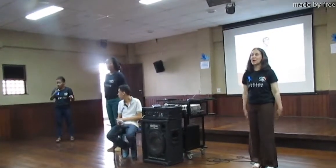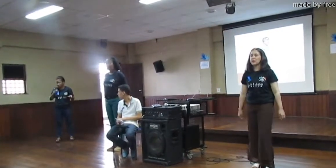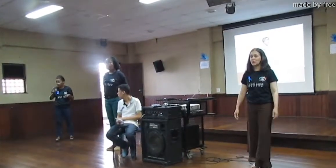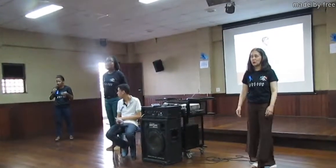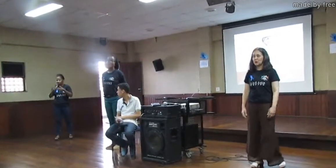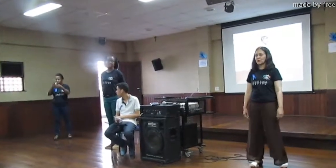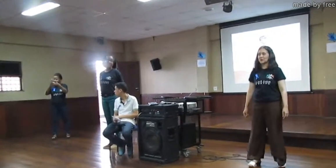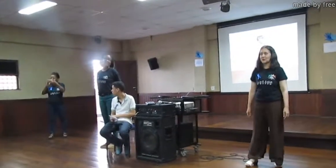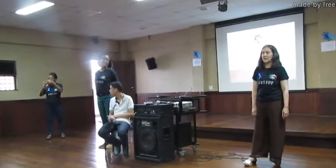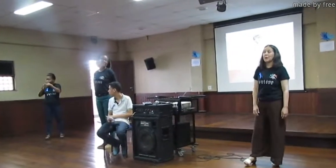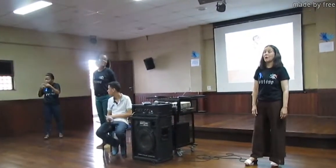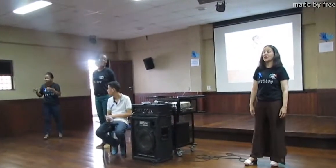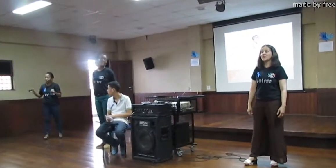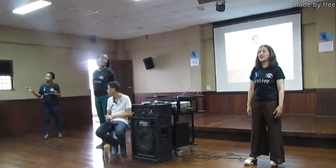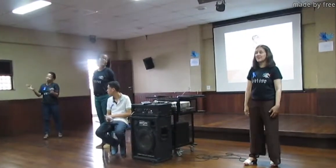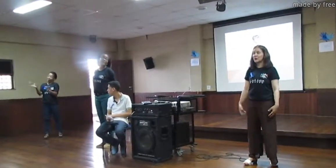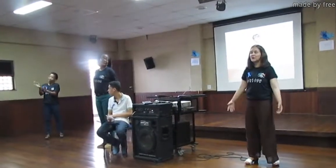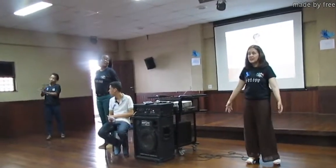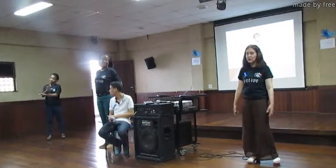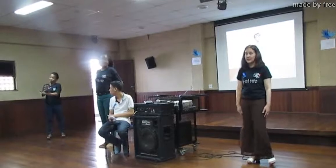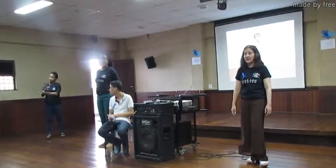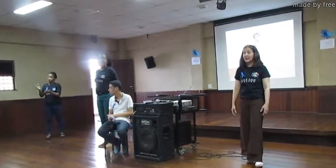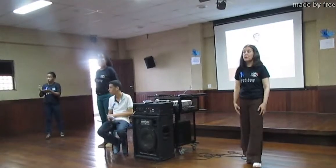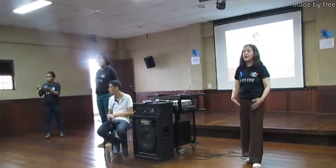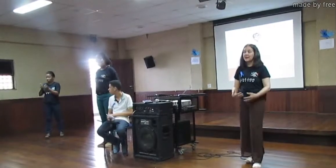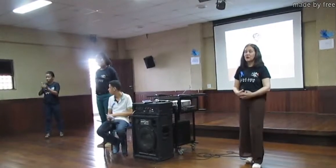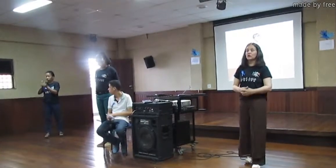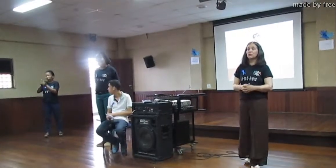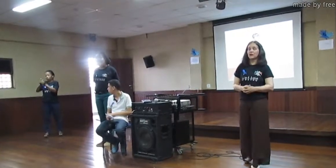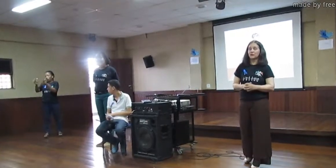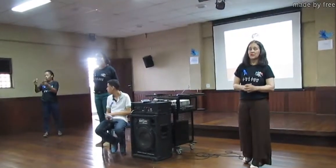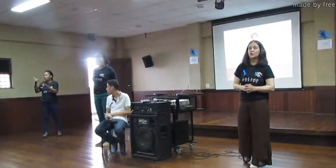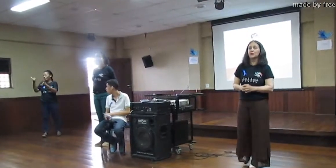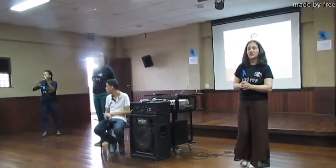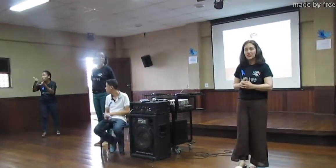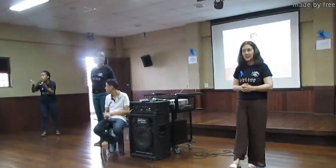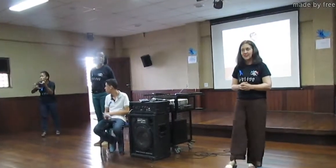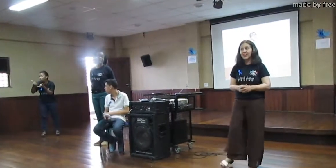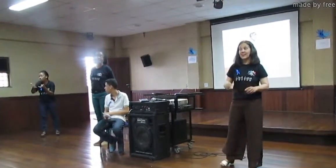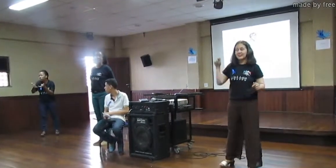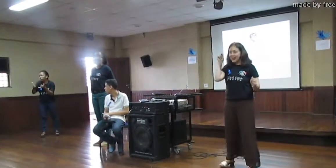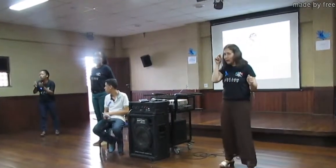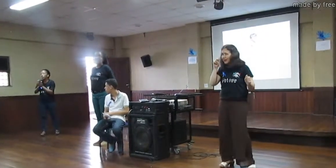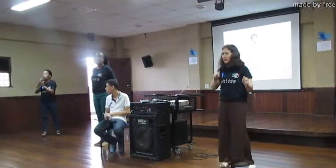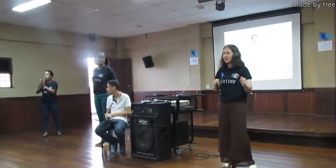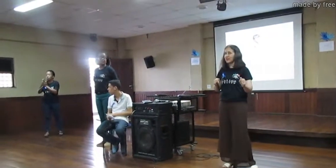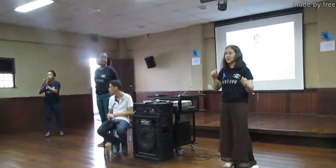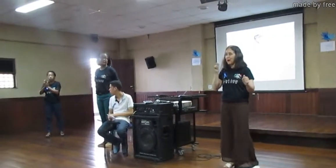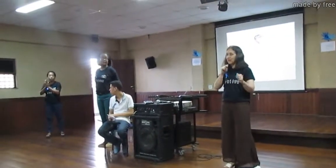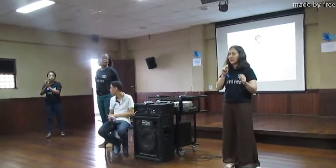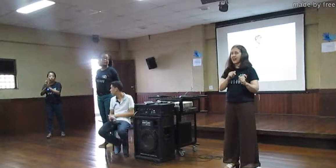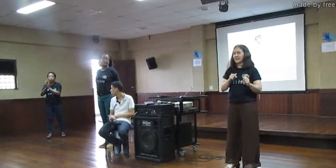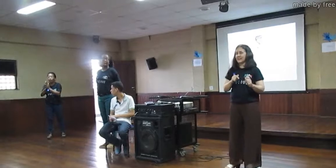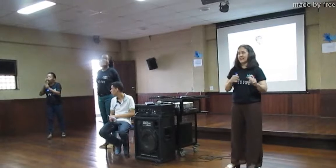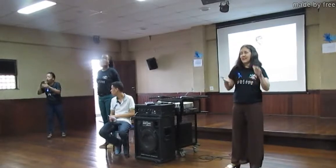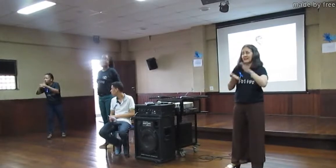desse encerramento do curso. Bom, a gente vai iniciar uma dinâmica. E para isso a gente pede a vocês, por gentileza, dá uma olhadinha